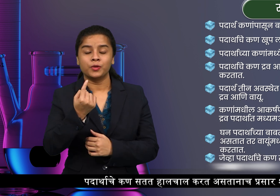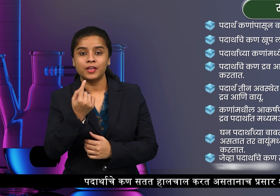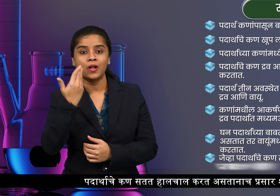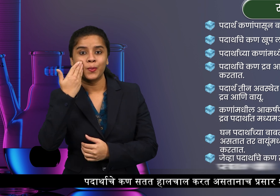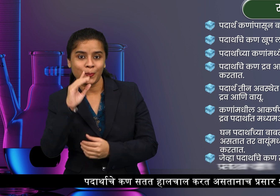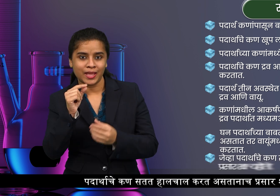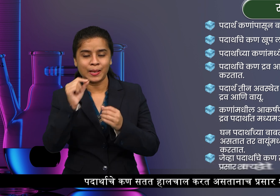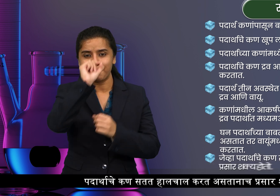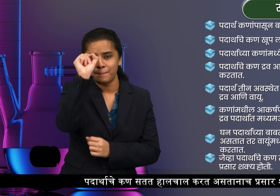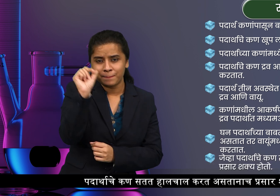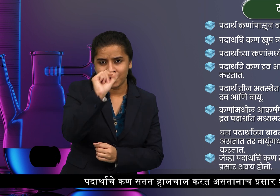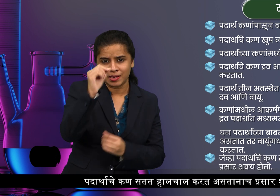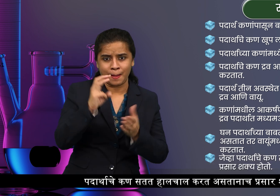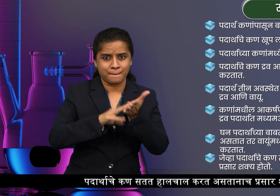असतानाच प्रसार शक्य होतो.